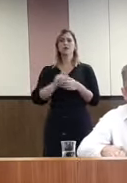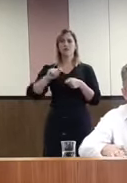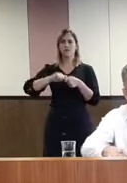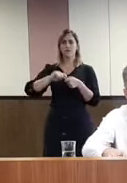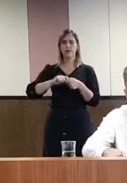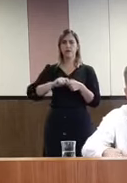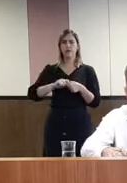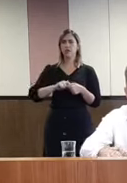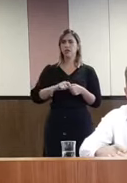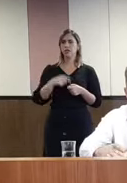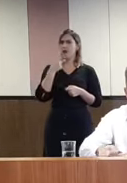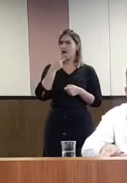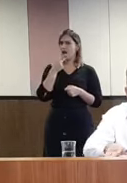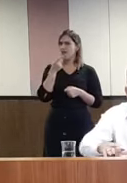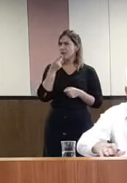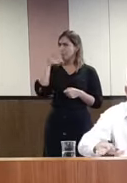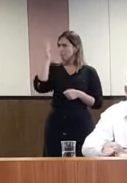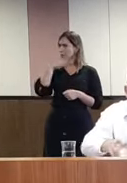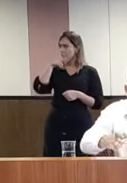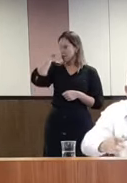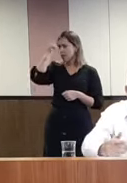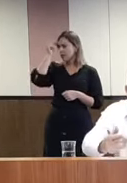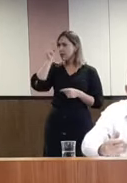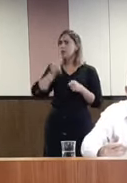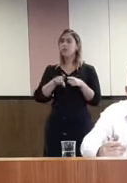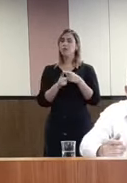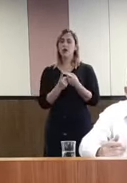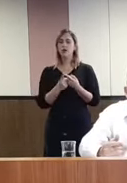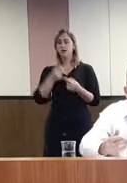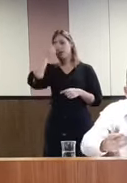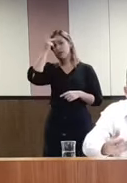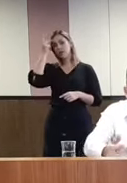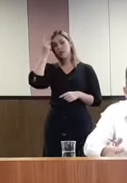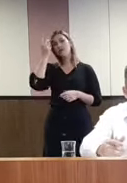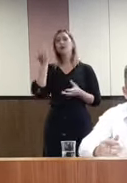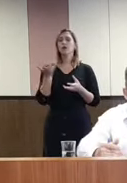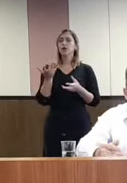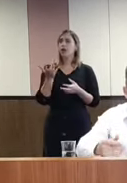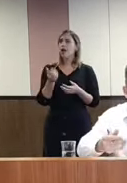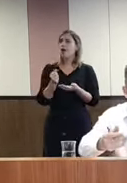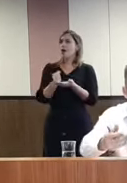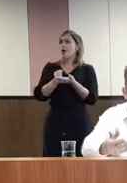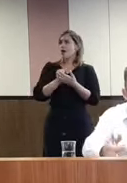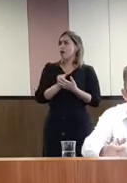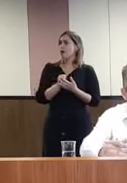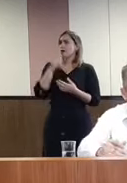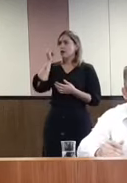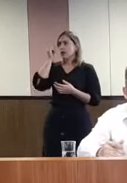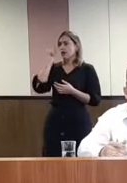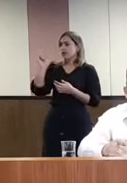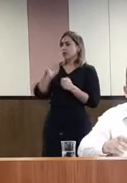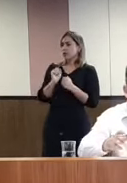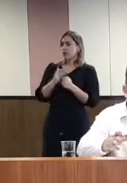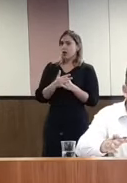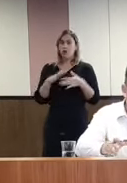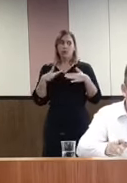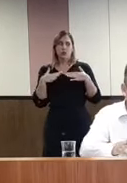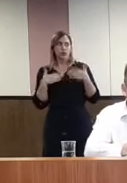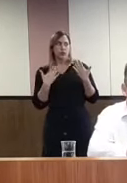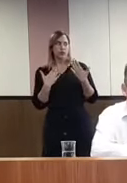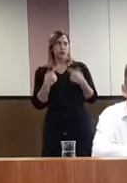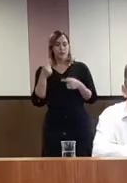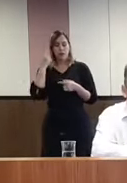nenhuma acusação, mas muitos, né, tentando agir de forma preventiva, talvez assustados, talvez olhando só